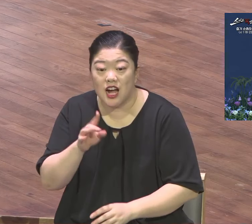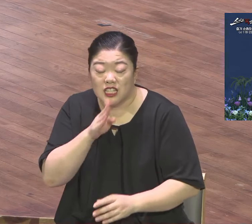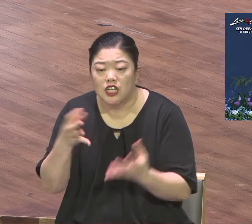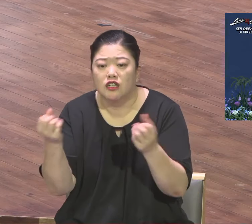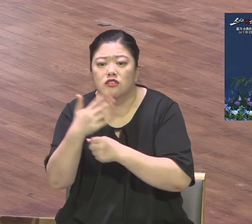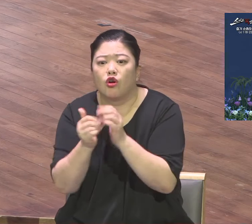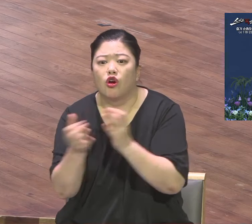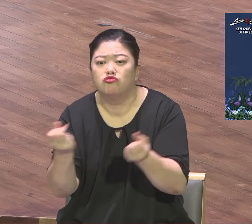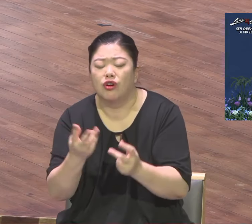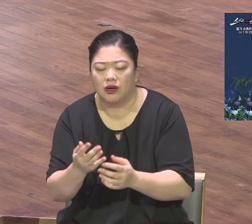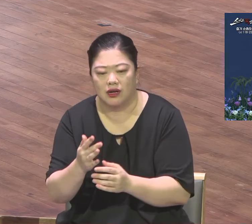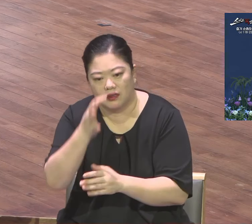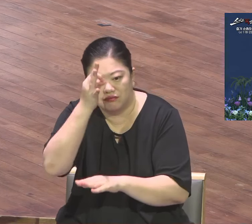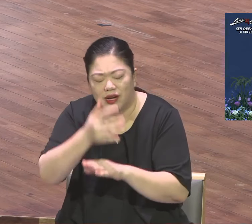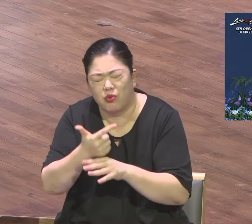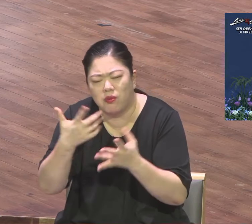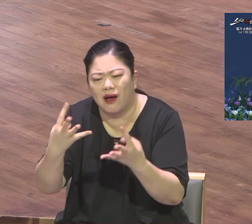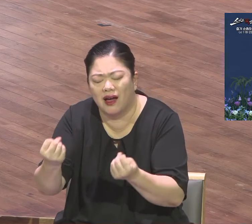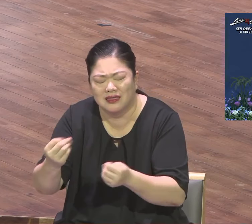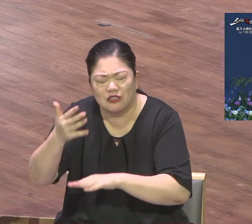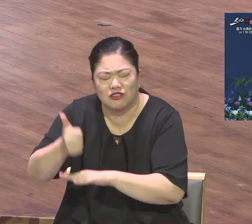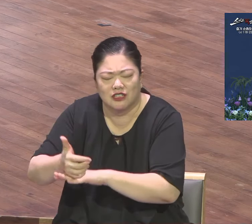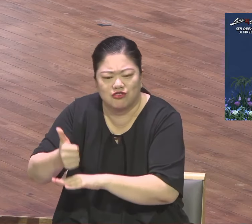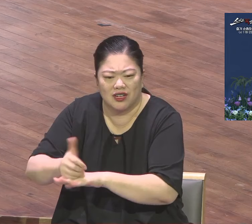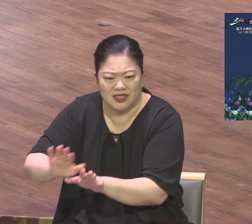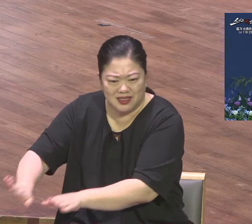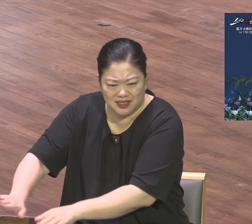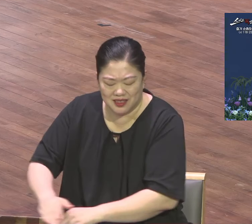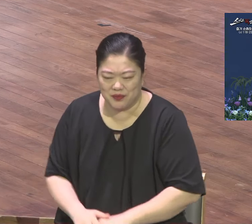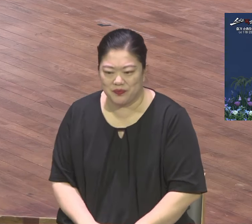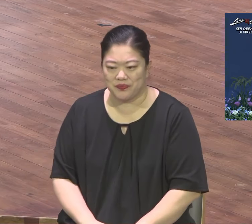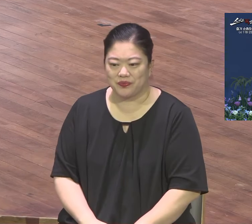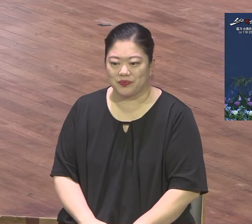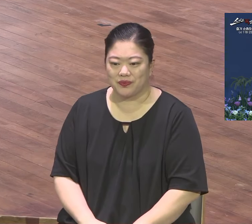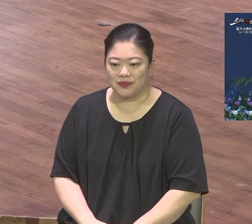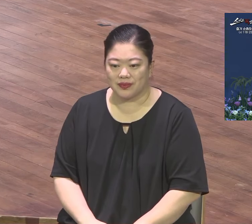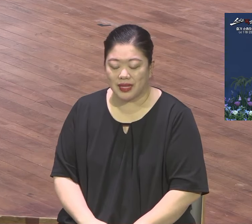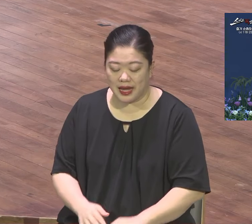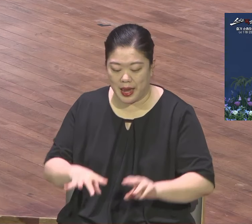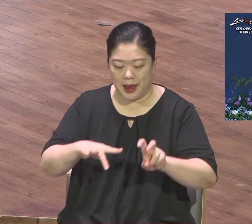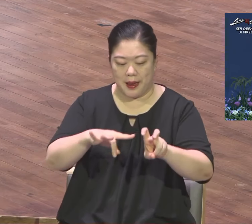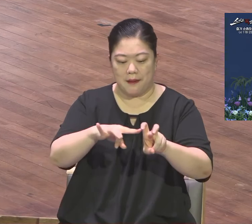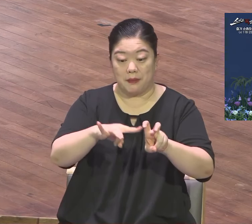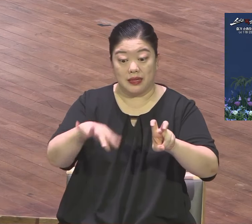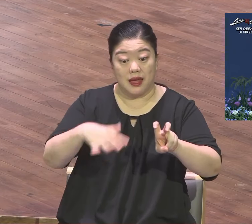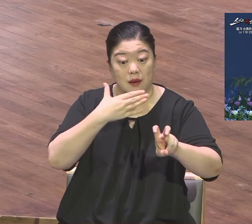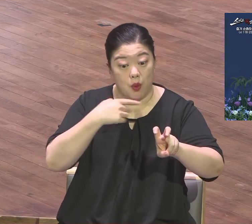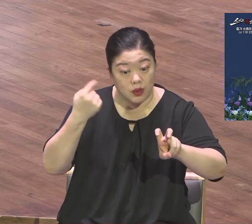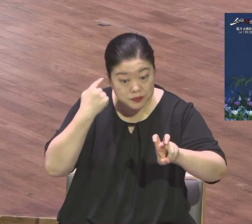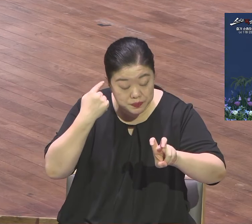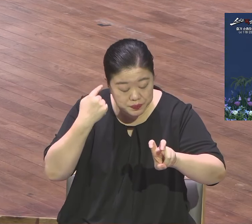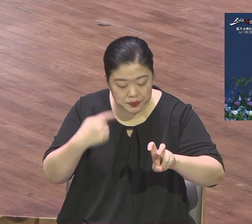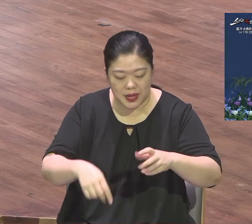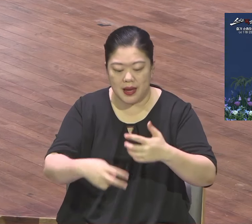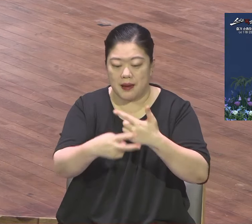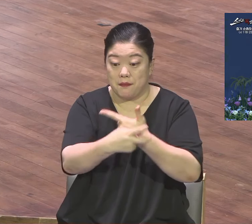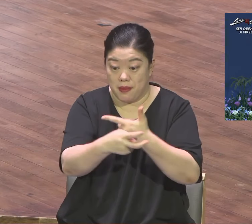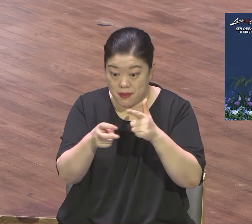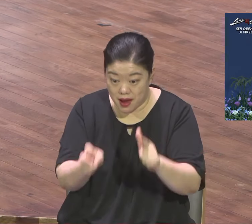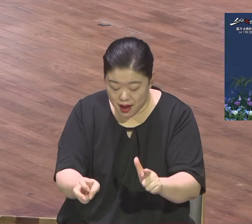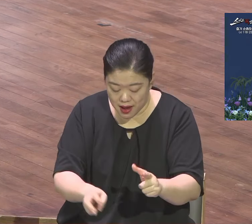그만큼 이사야서는 마태, 마가, 누가, 요한 이 복음의 복음과는